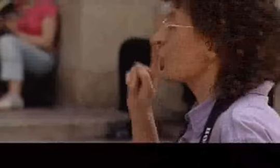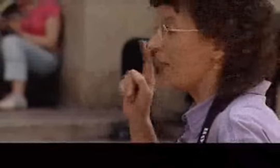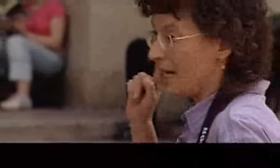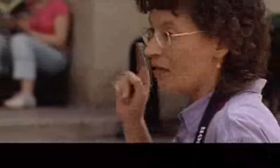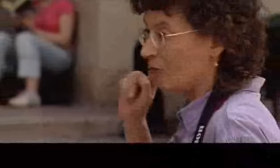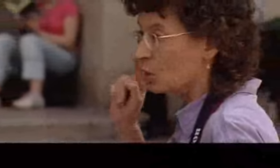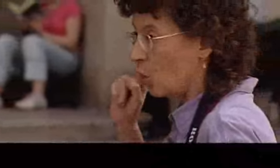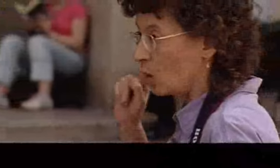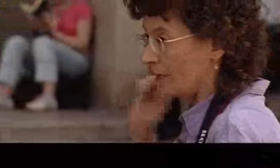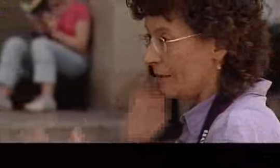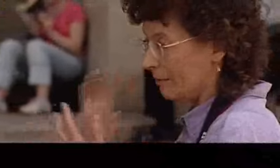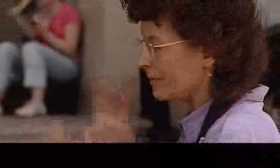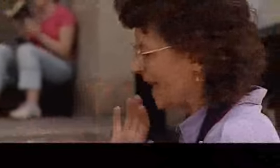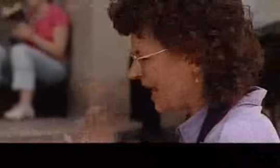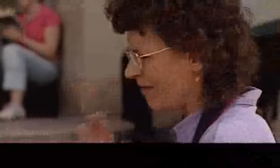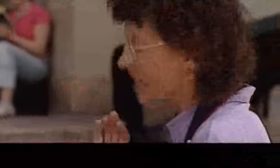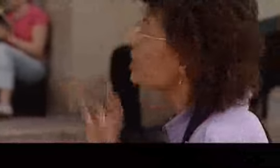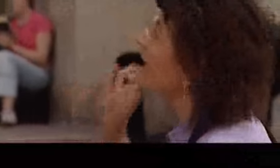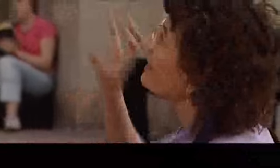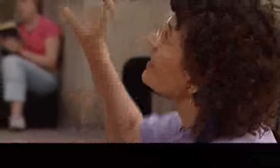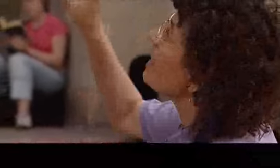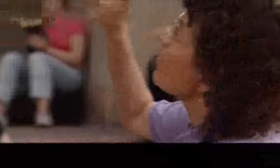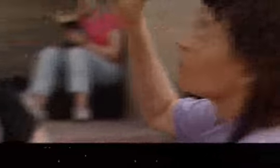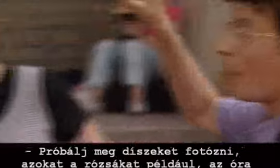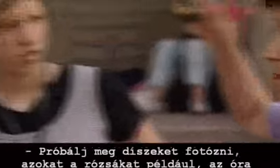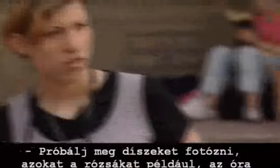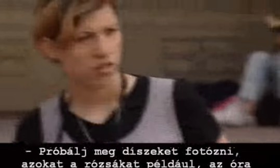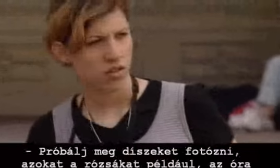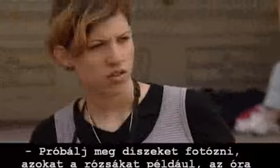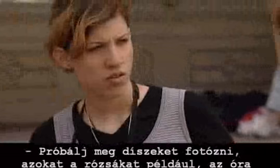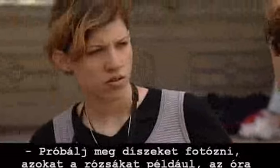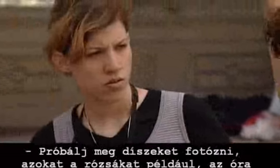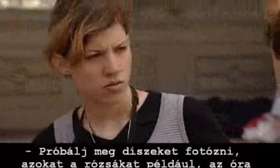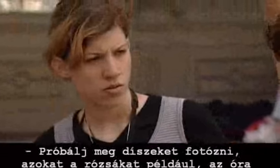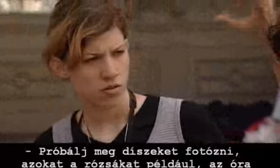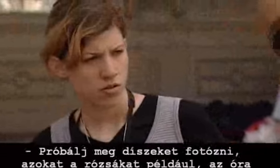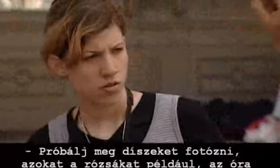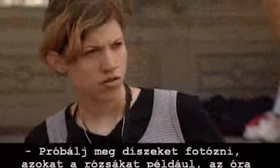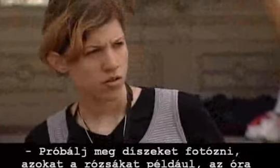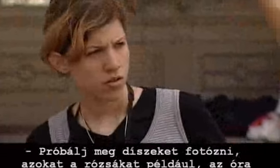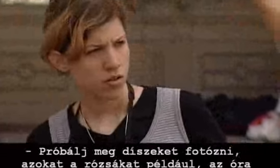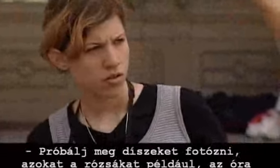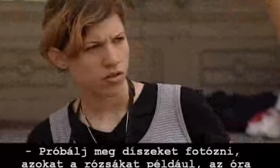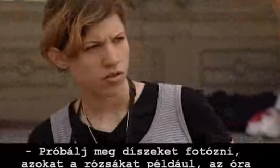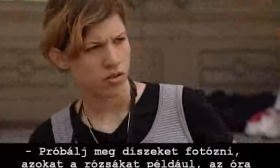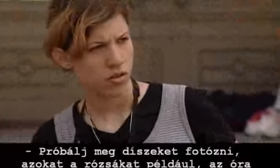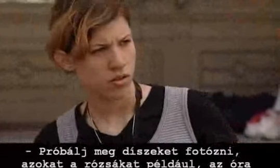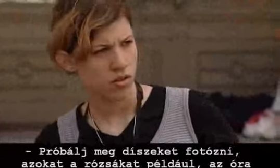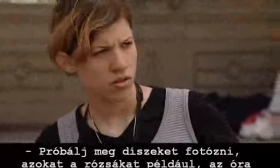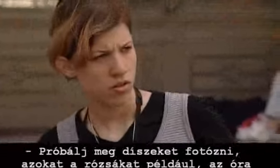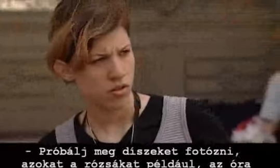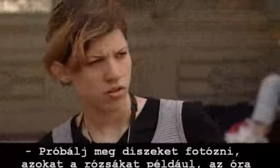kívülről csinálná a fotókat, de telével csinál. Nézd, próbálj meg díszeket fotózni, díszeket, azokat